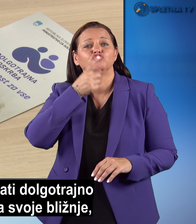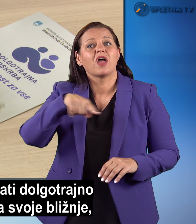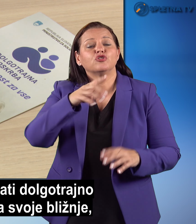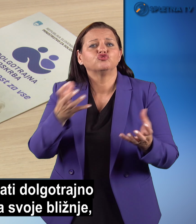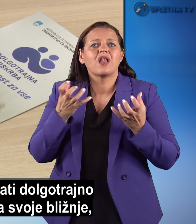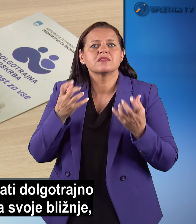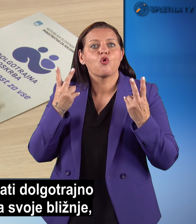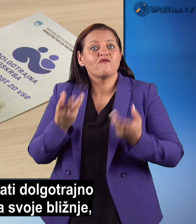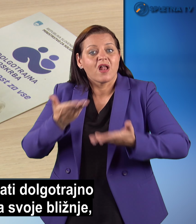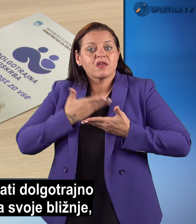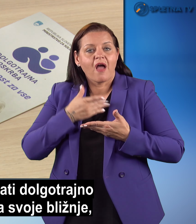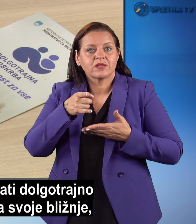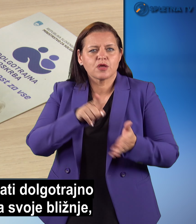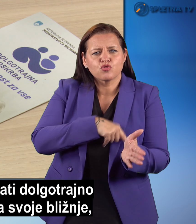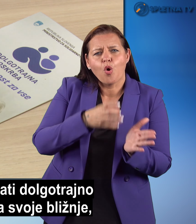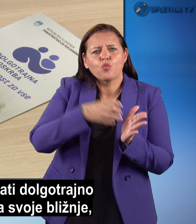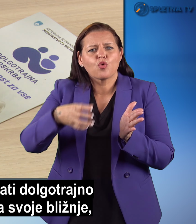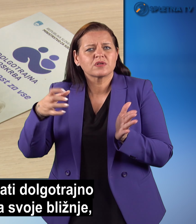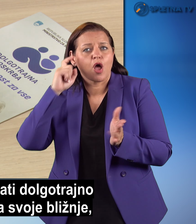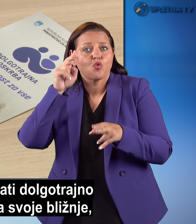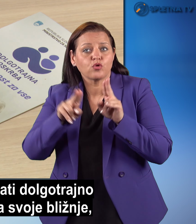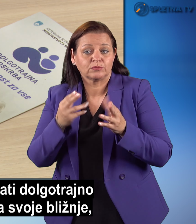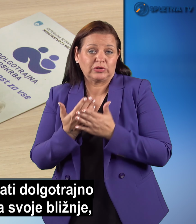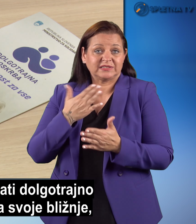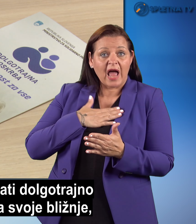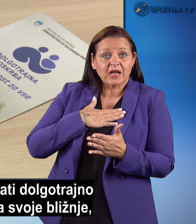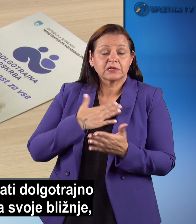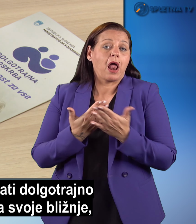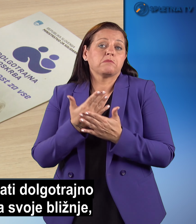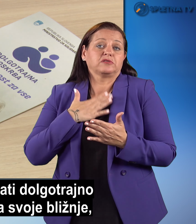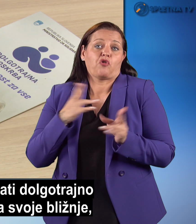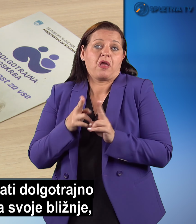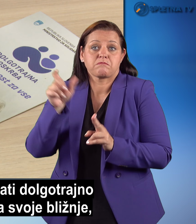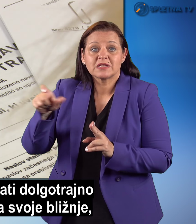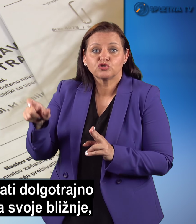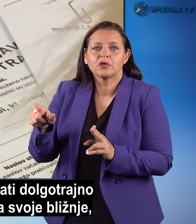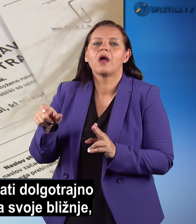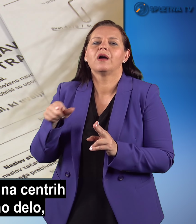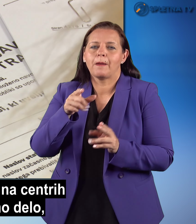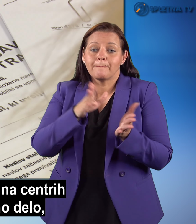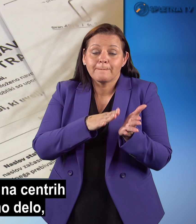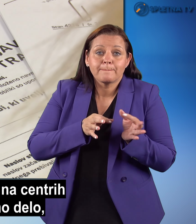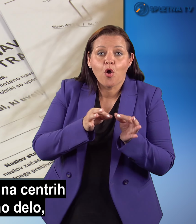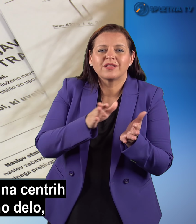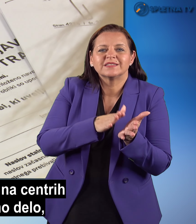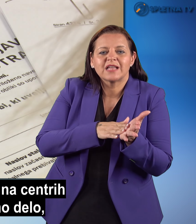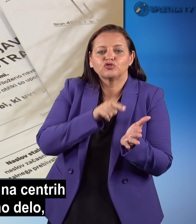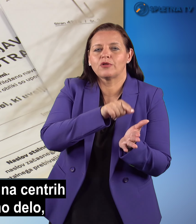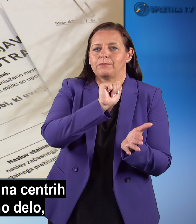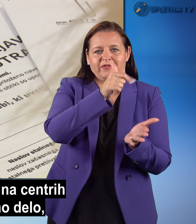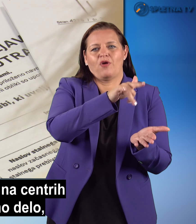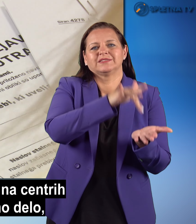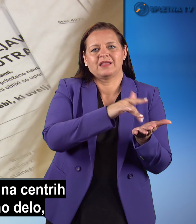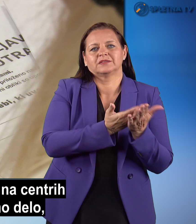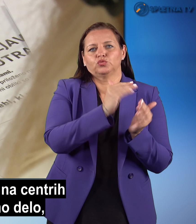Če želite uveljavljati dolgotrajno oskrbo zase ali za svoje bližnje, se pot začne na centrih za socialno delo, kjer